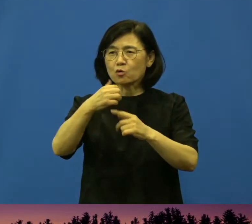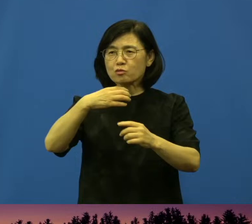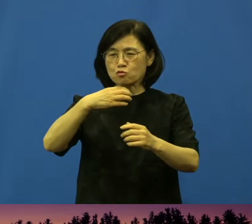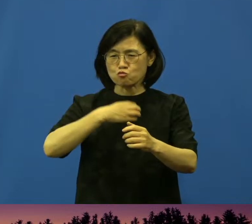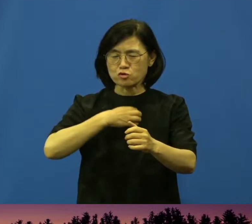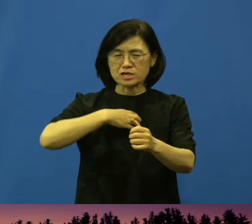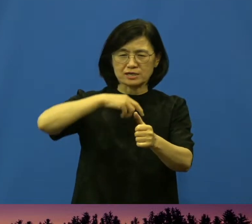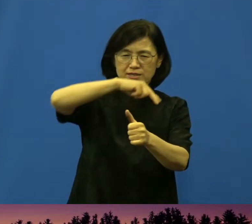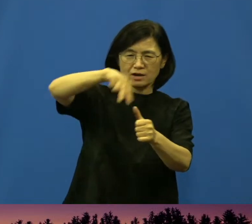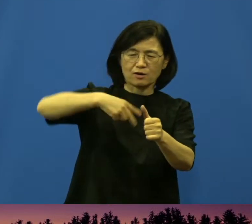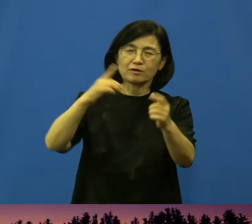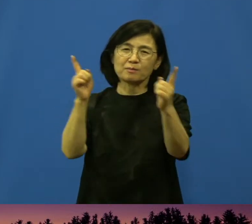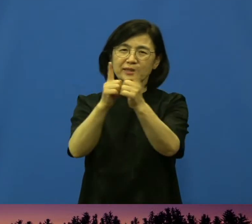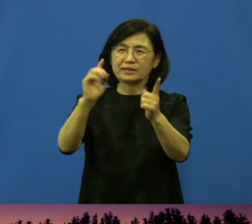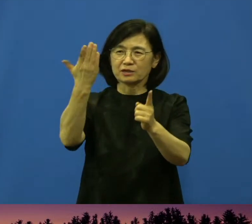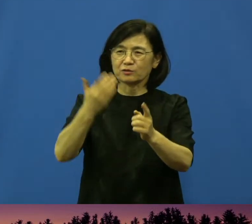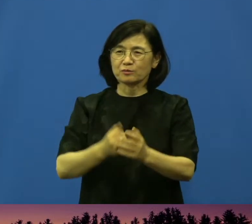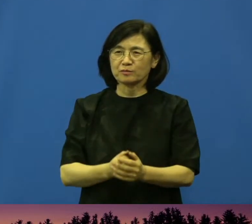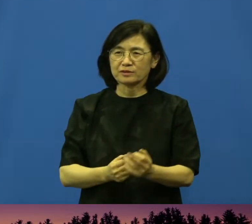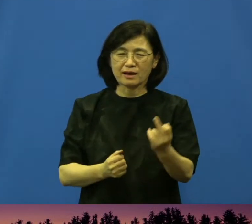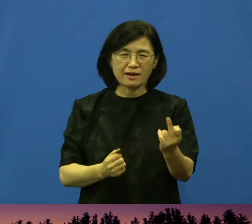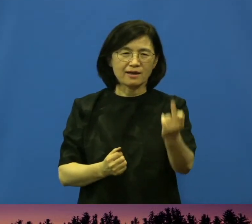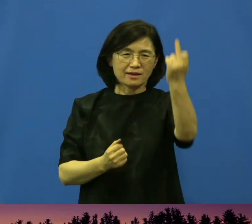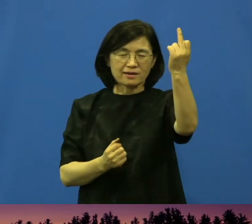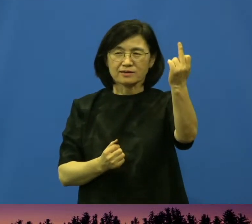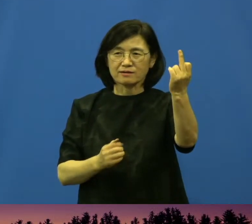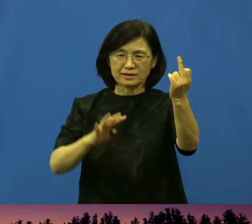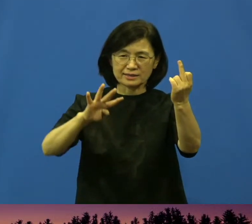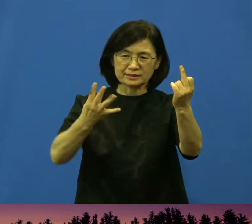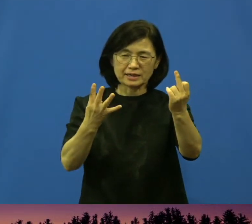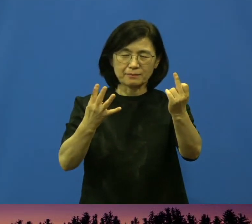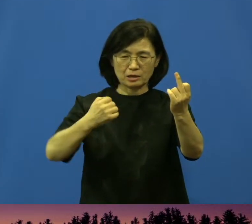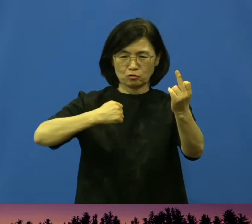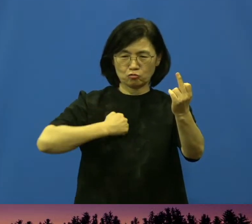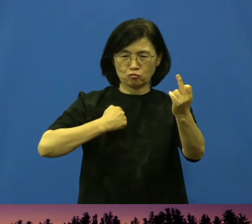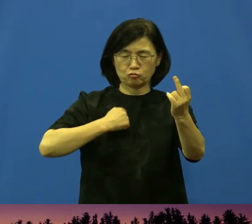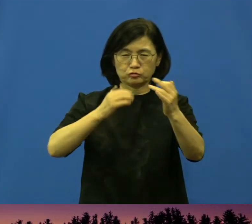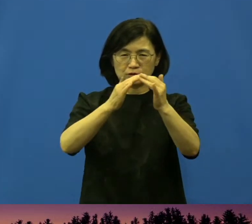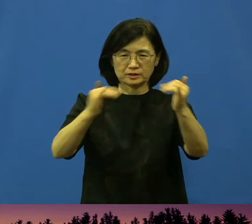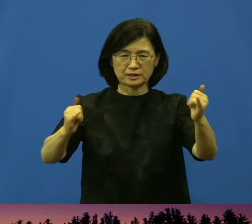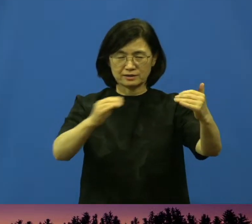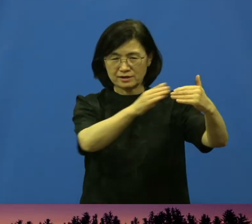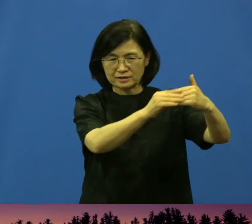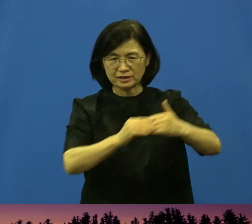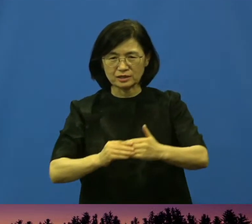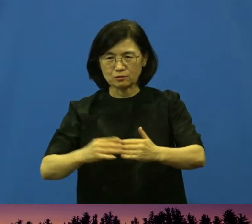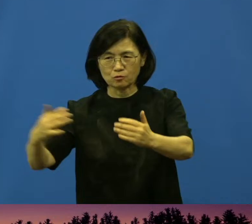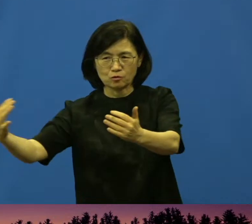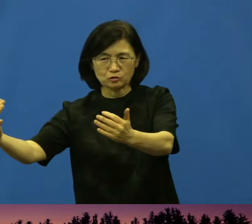몰랐는 거예요. 형 에서가 400인을 거느리고, 군사를 400인을 거느리고 오는 거예요.